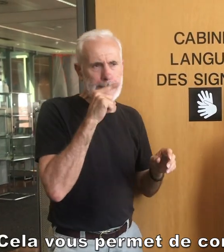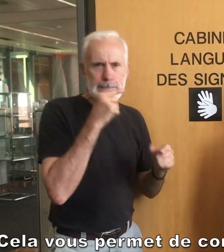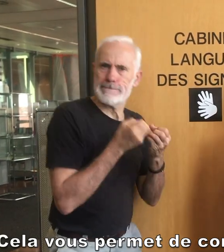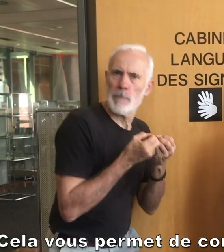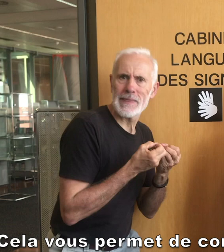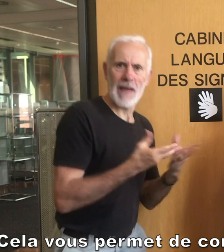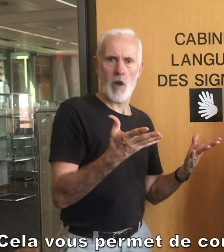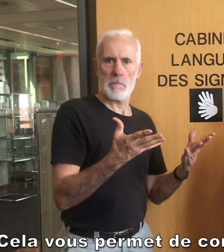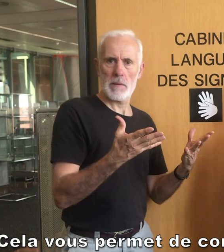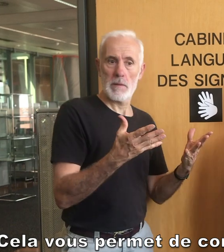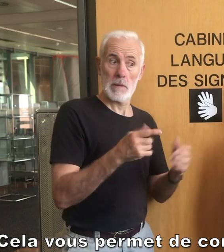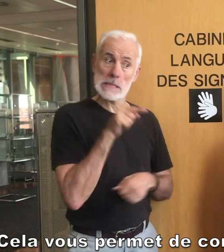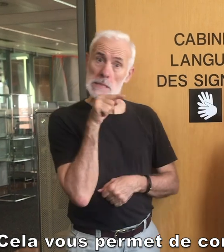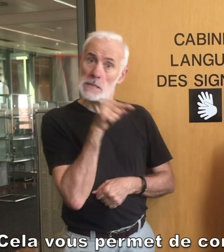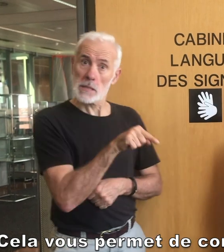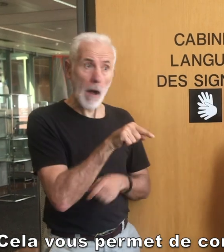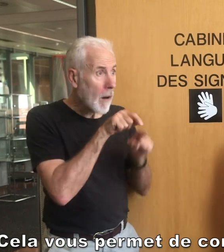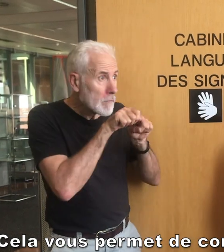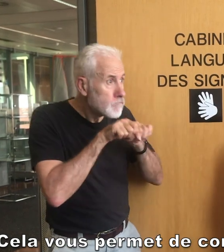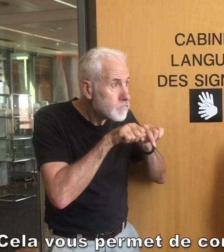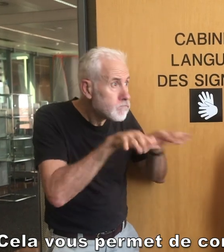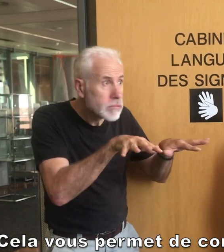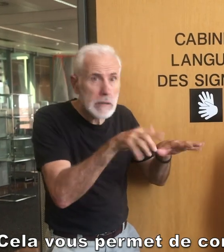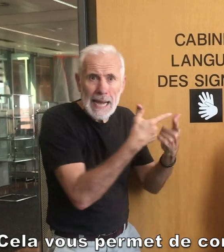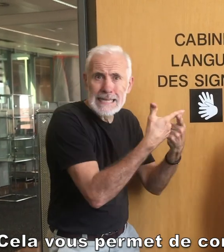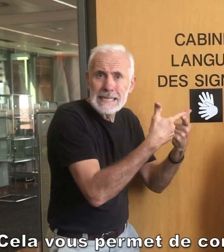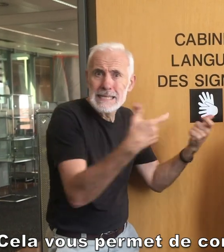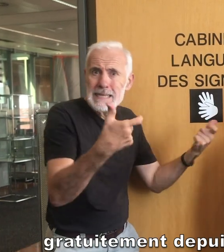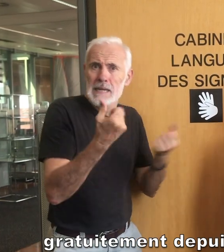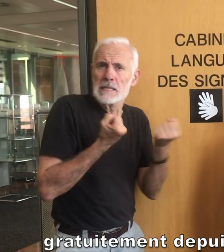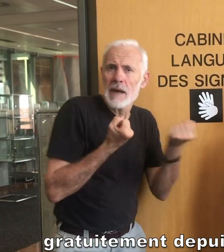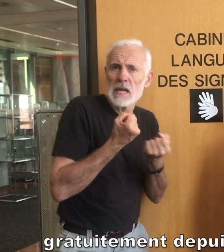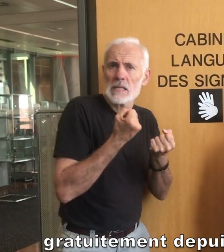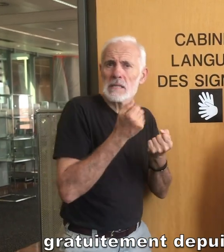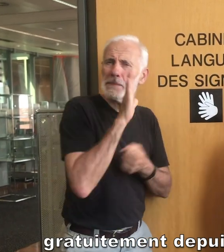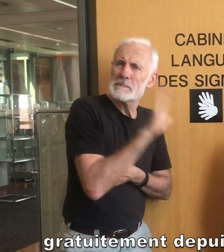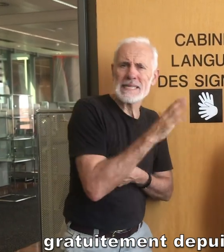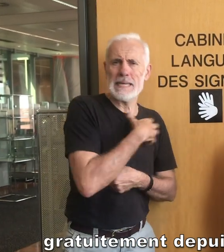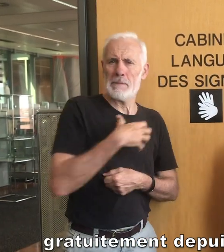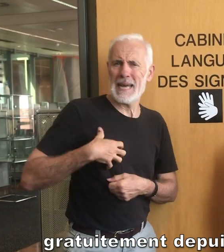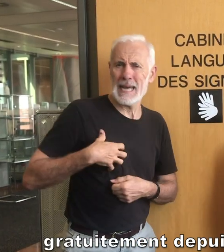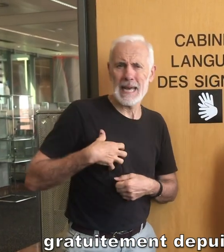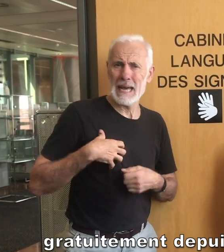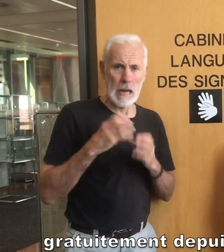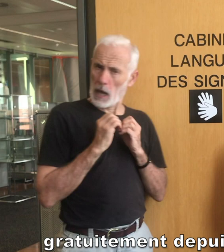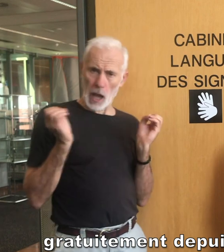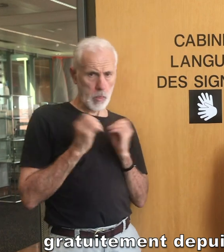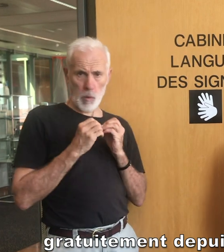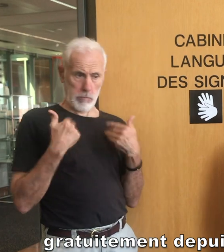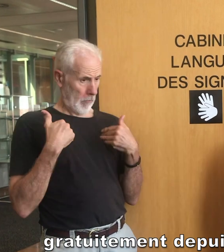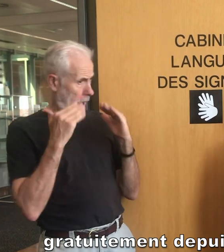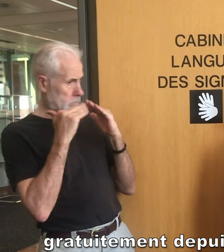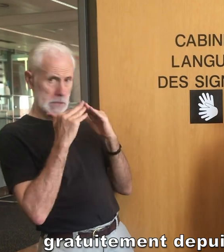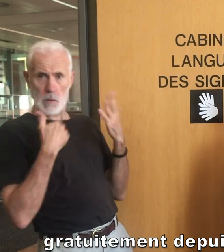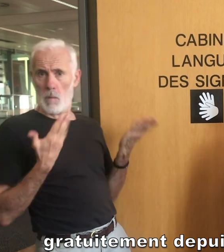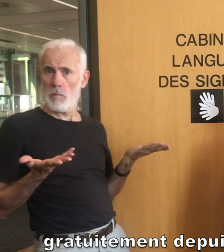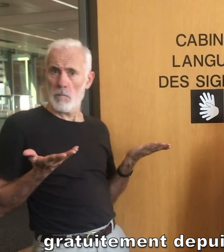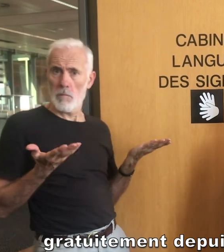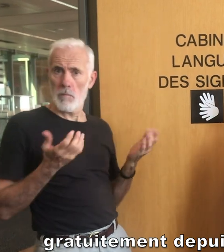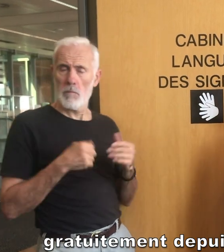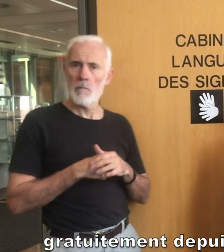Cela vous permet de contacter différents services de la mairie par téléphone, gratuitement, depuis chez vous.